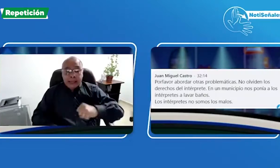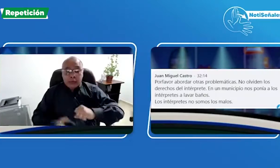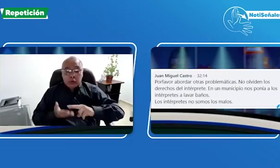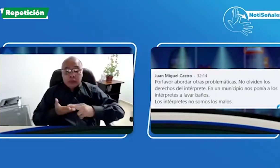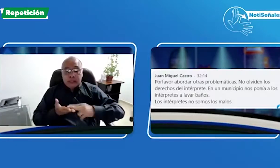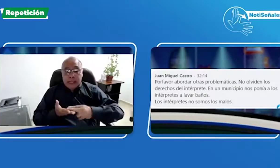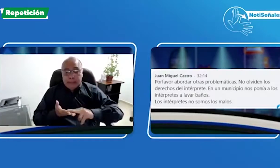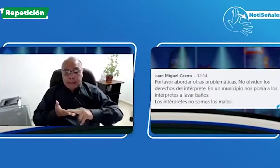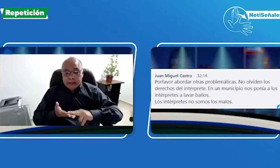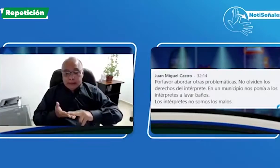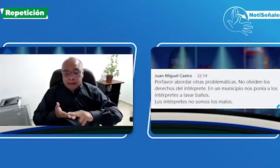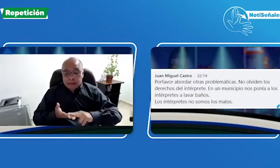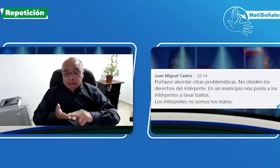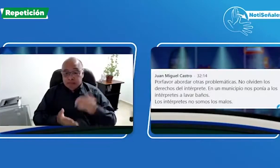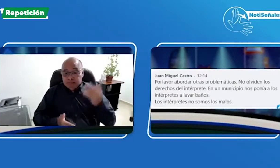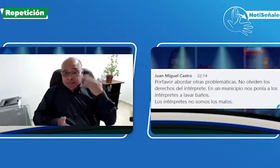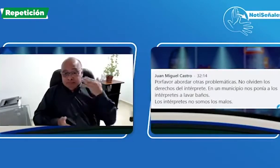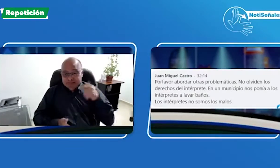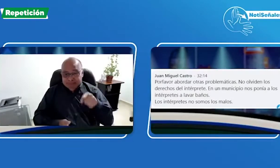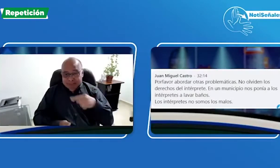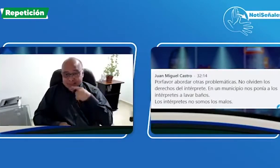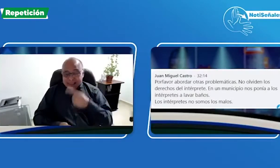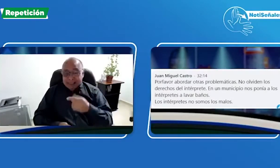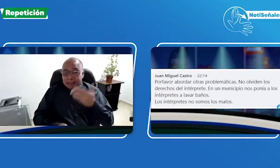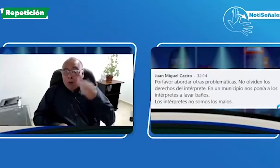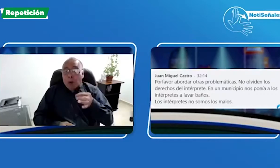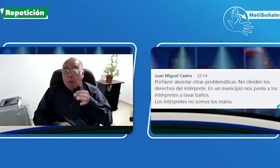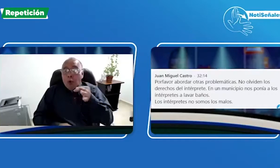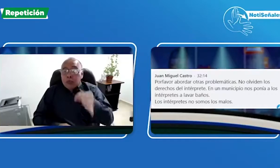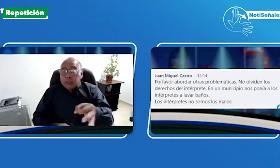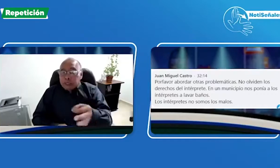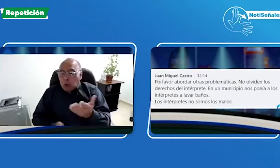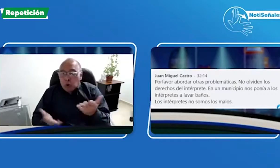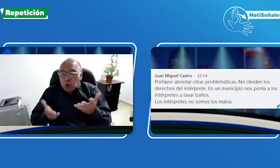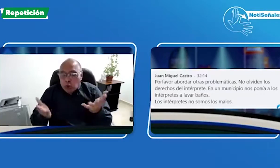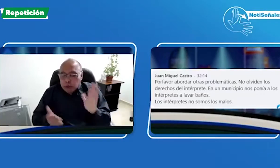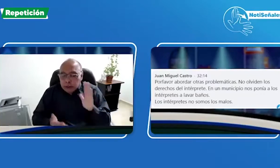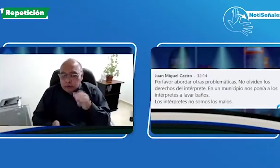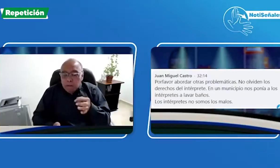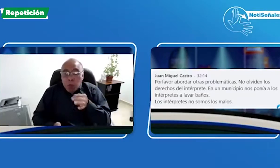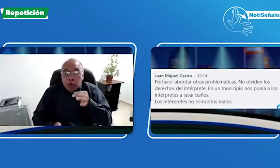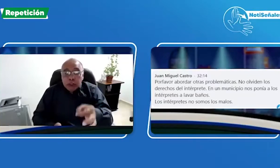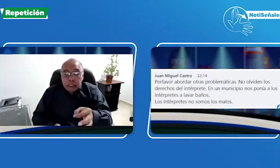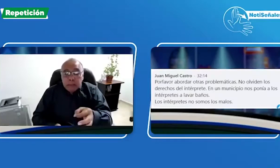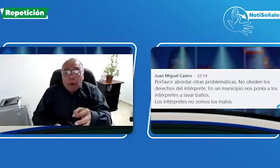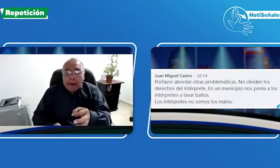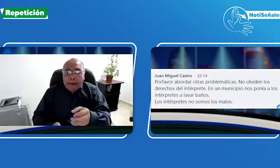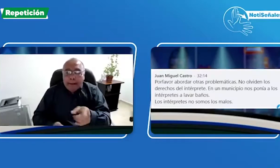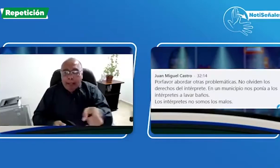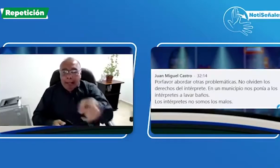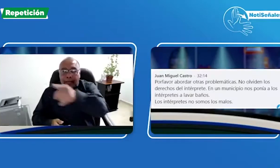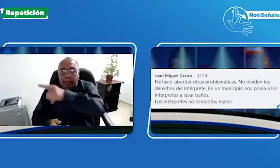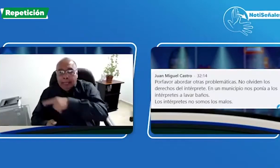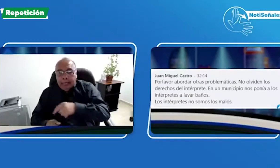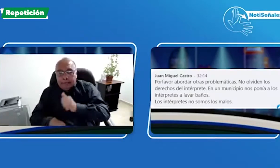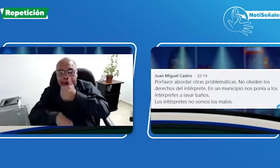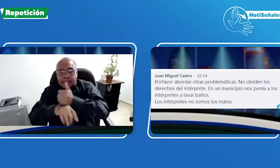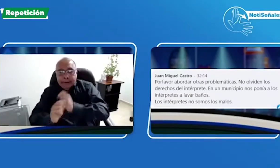Presentando Porque no Se puede Dejar De lado El derecho Al tener Un intérprete